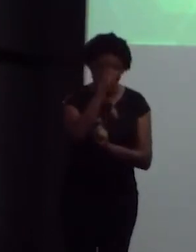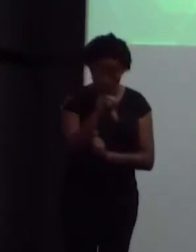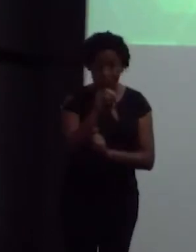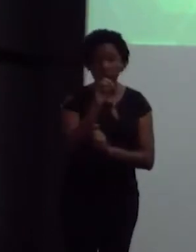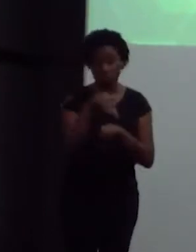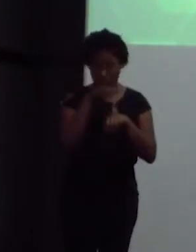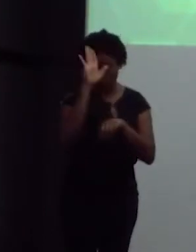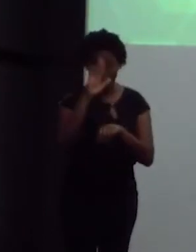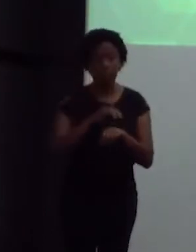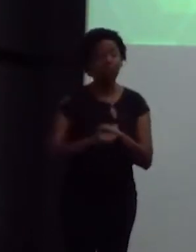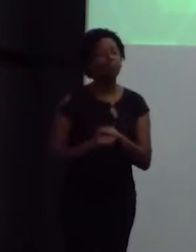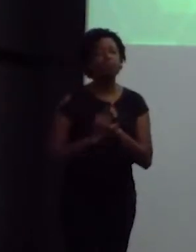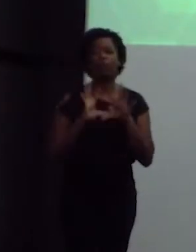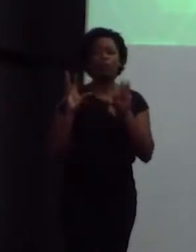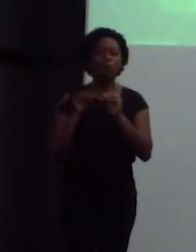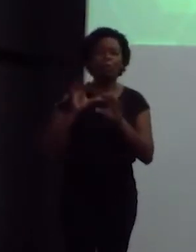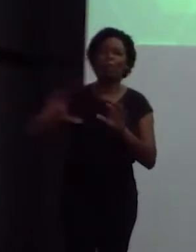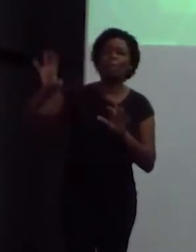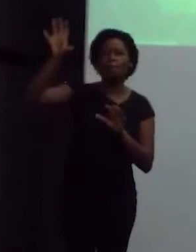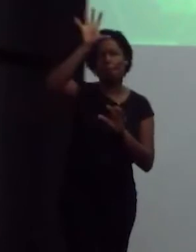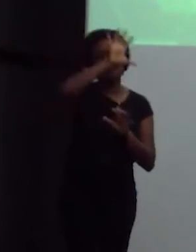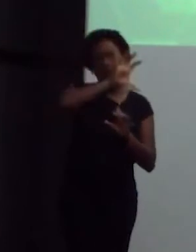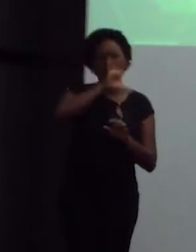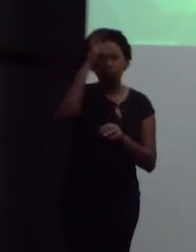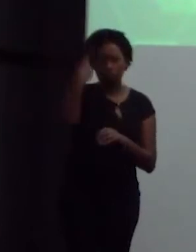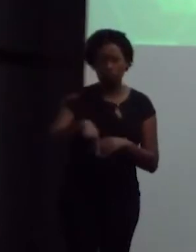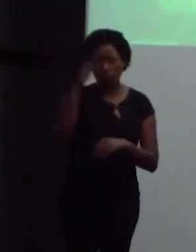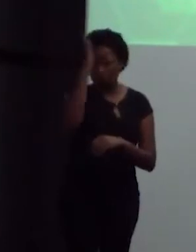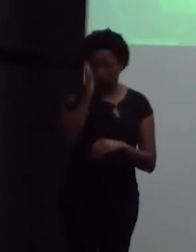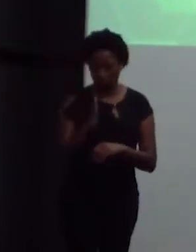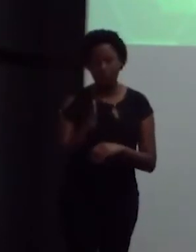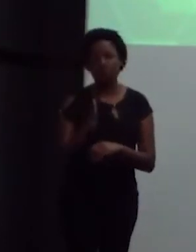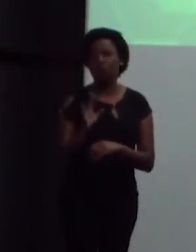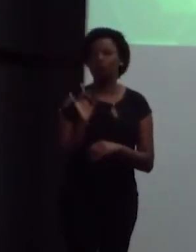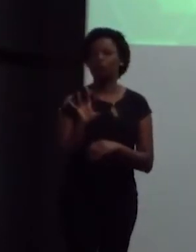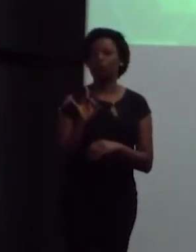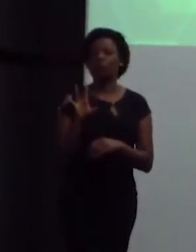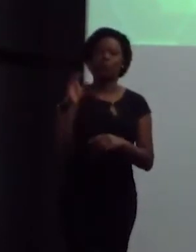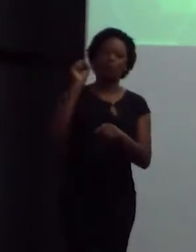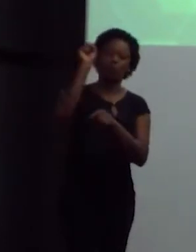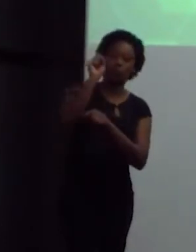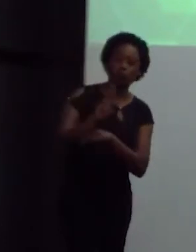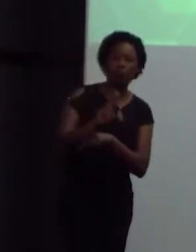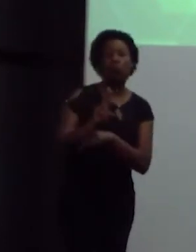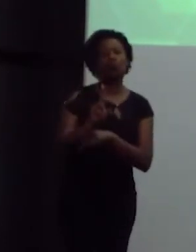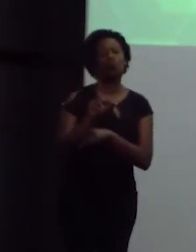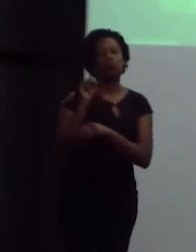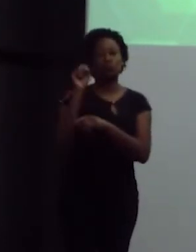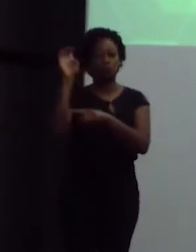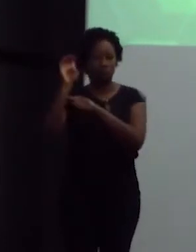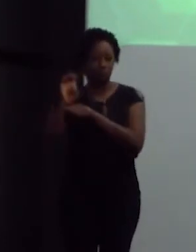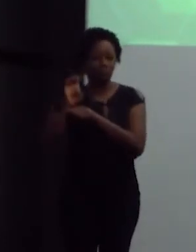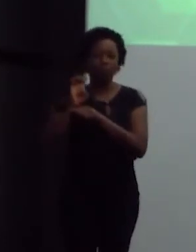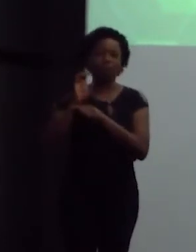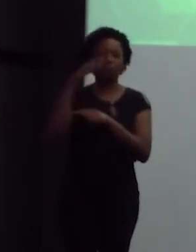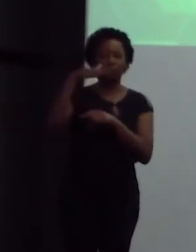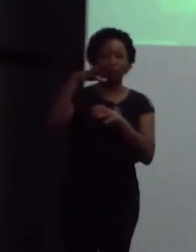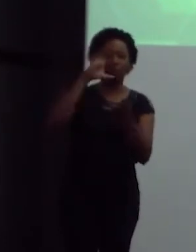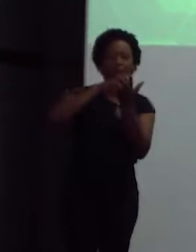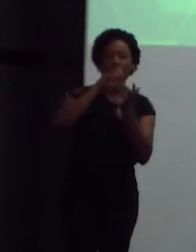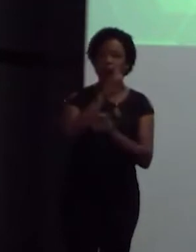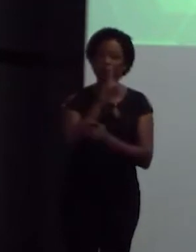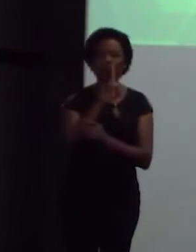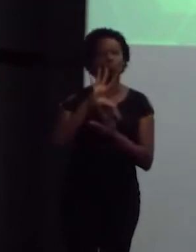na verdade, foi todas as regiões do país, não somente o Sul, Sudeste e Centro-Oeste. E a outra questão é o